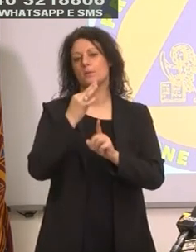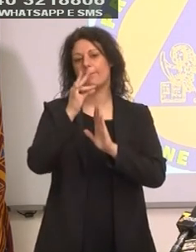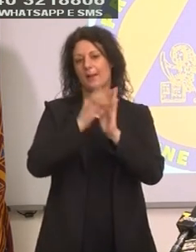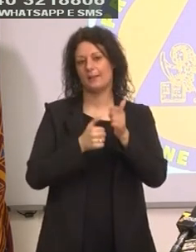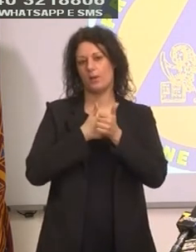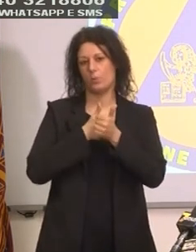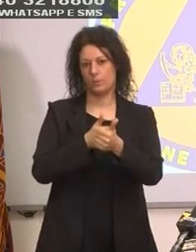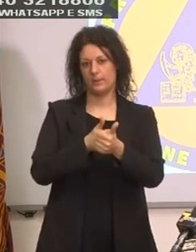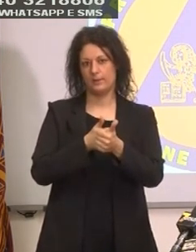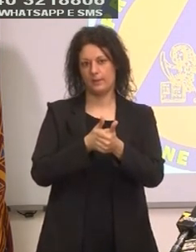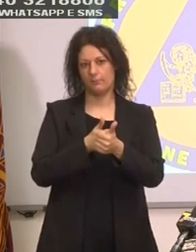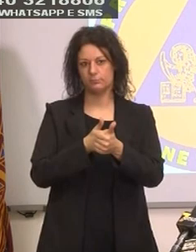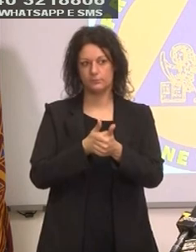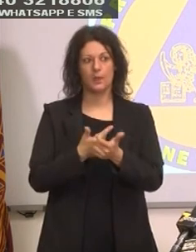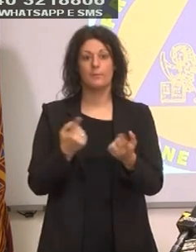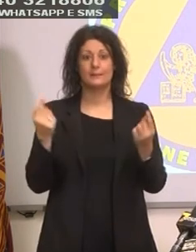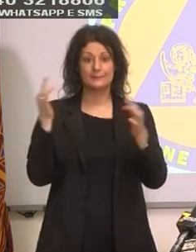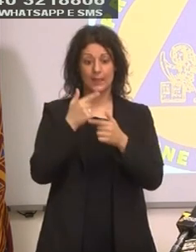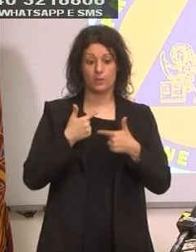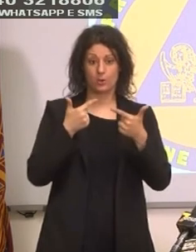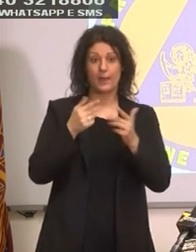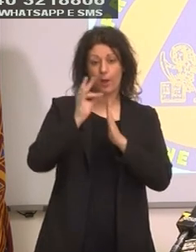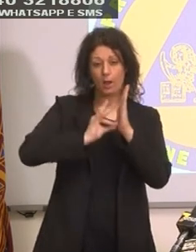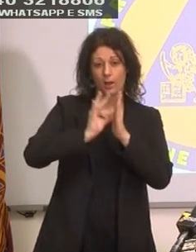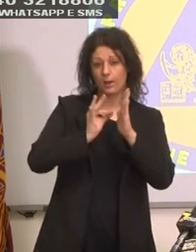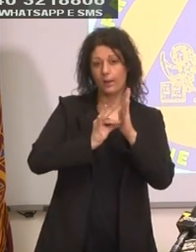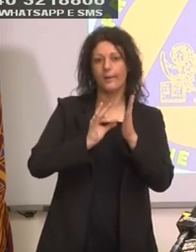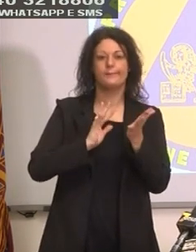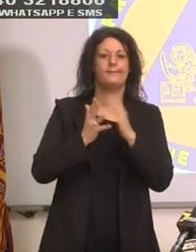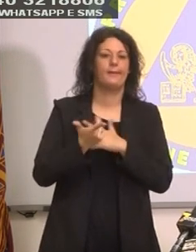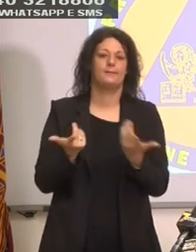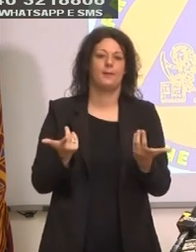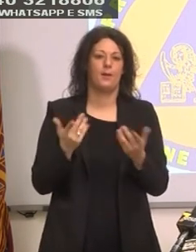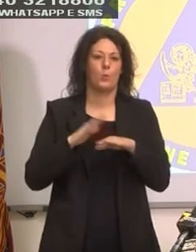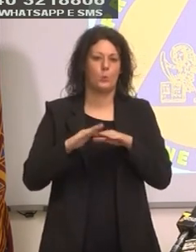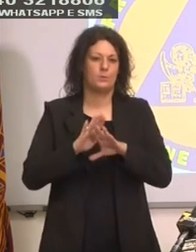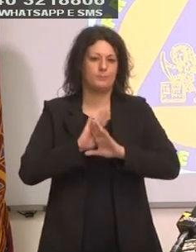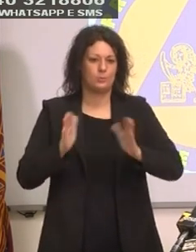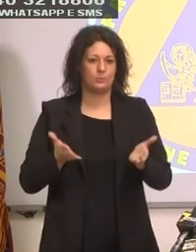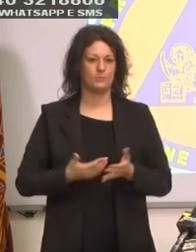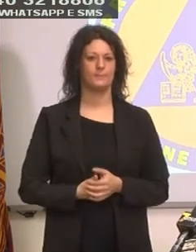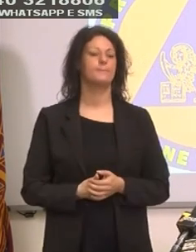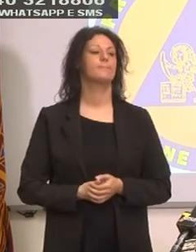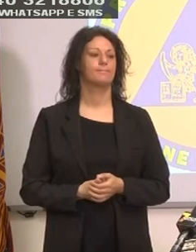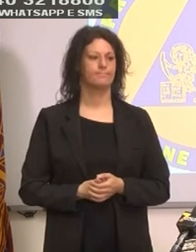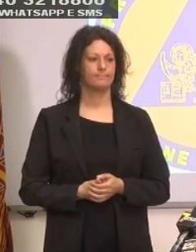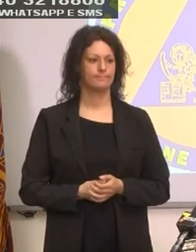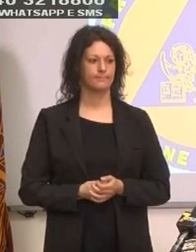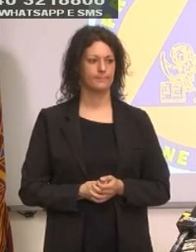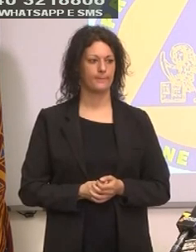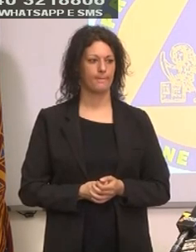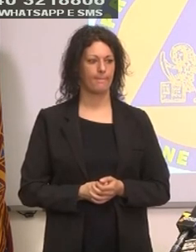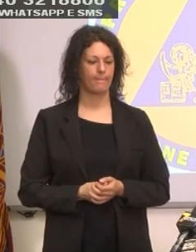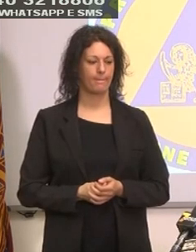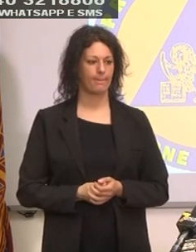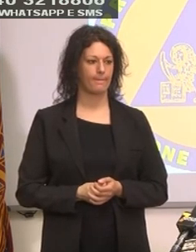si complicano la vita, allora cioè, torniamo al centro, cioè, io non so cosa farci. Non so se mi sono spiegato.